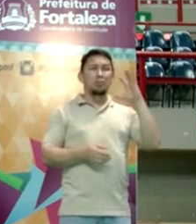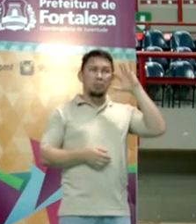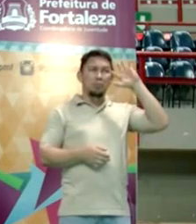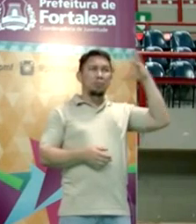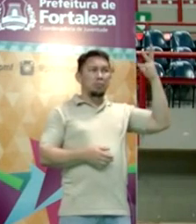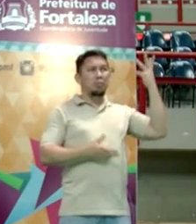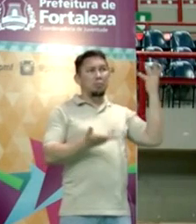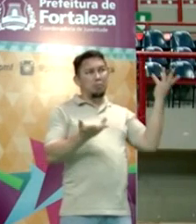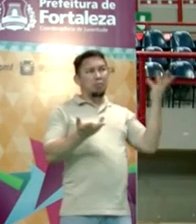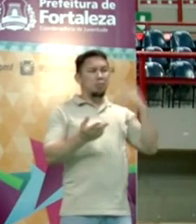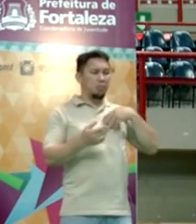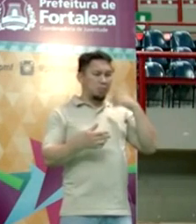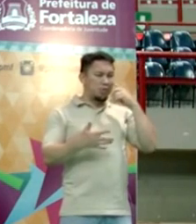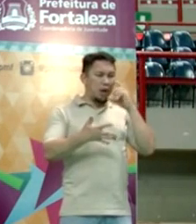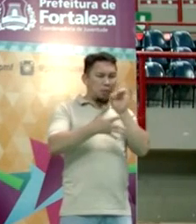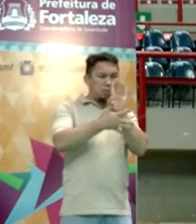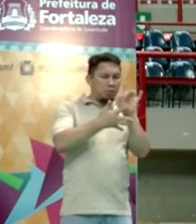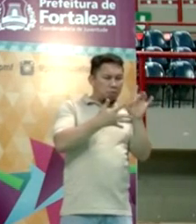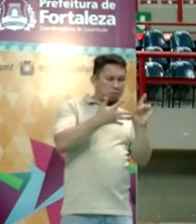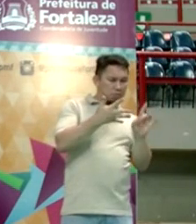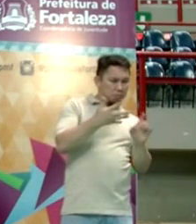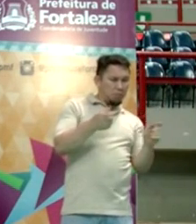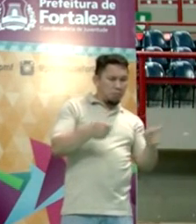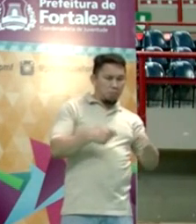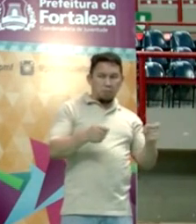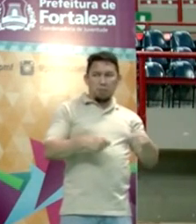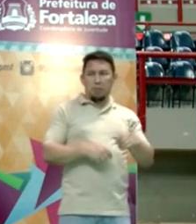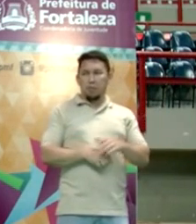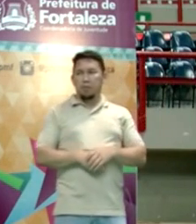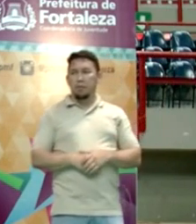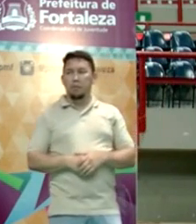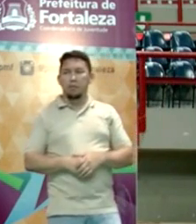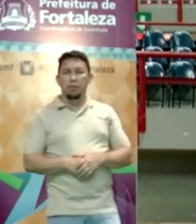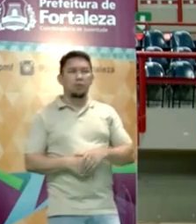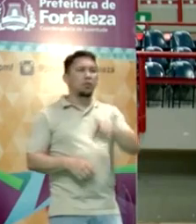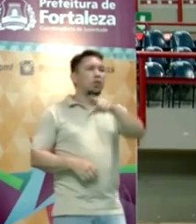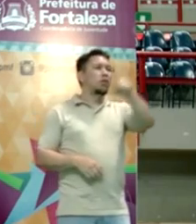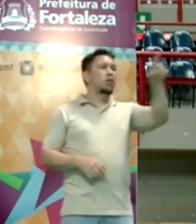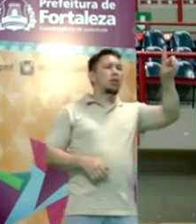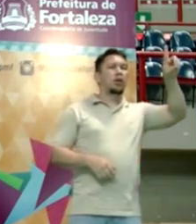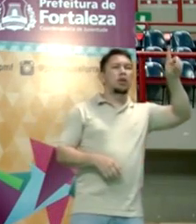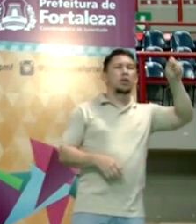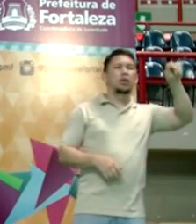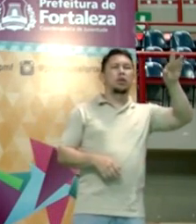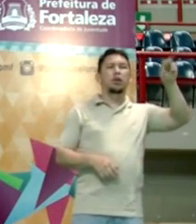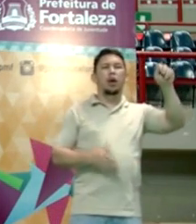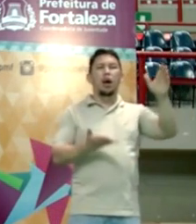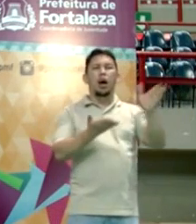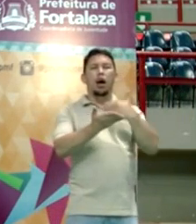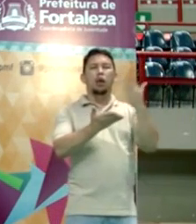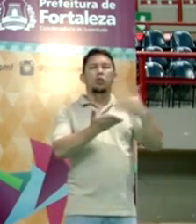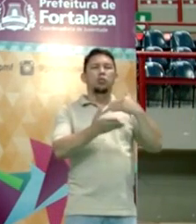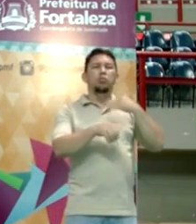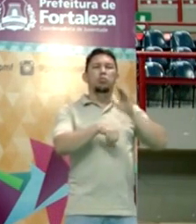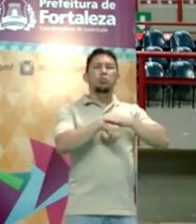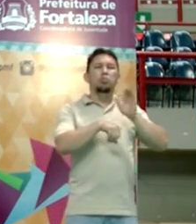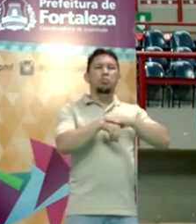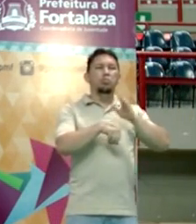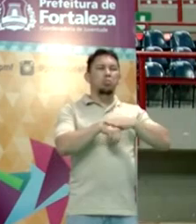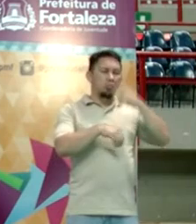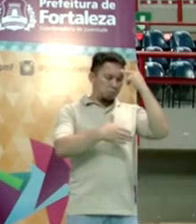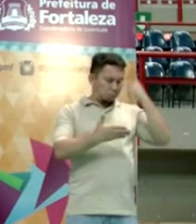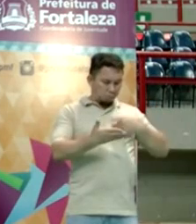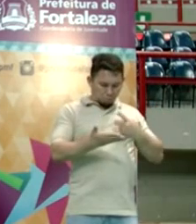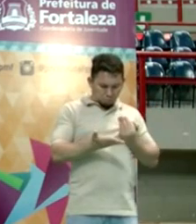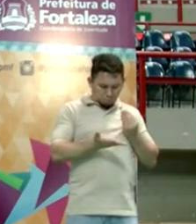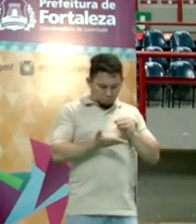por algumas coisas de eliminação. Quem é que escreve diário? Diário é aquele relato